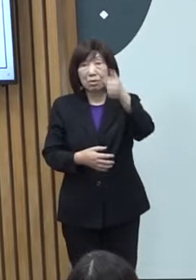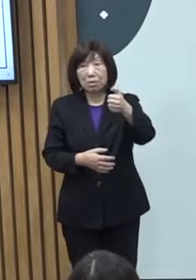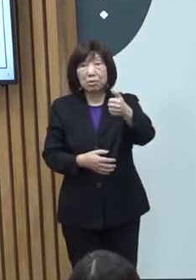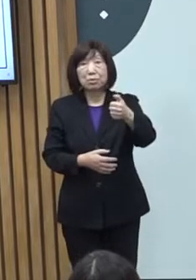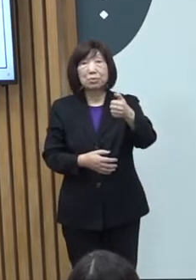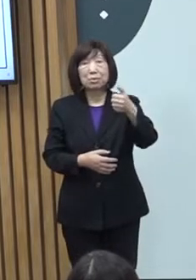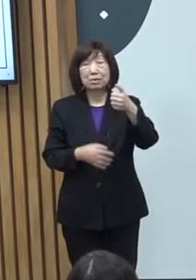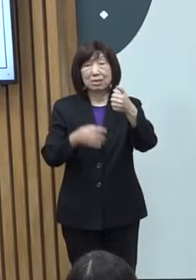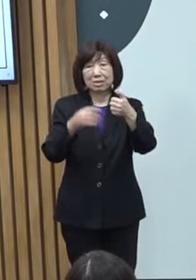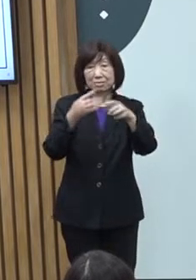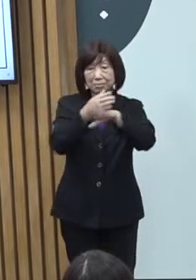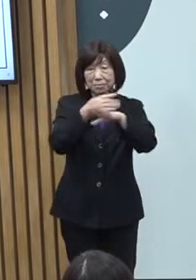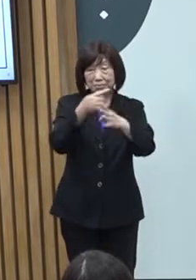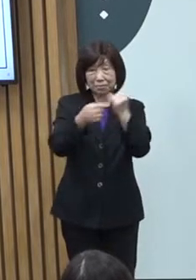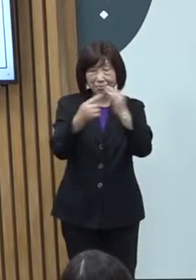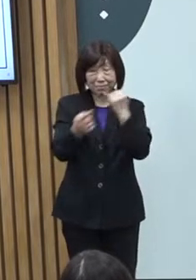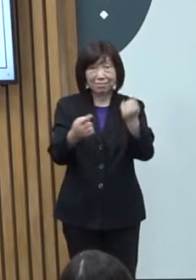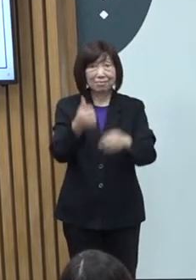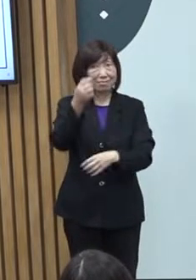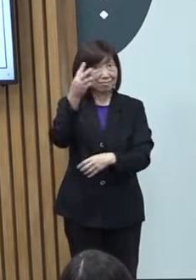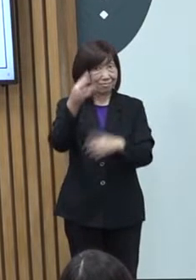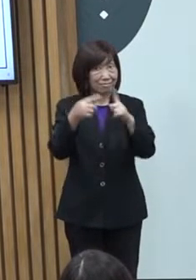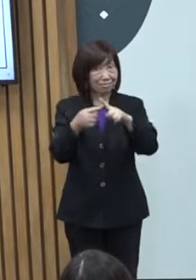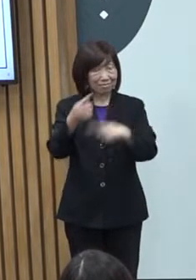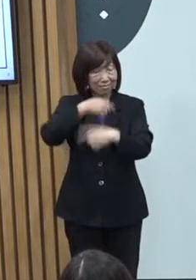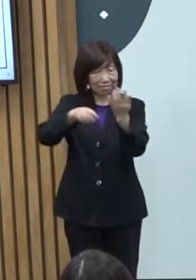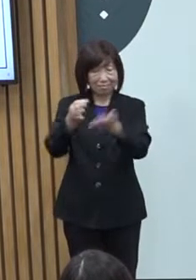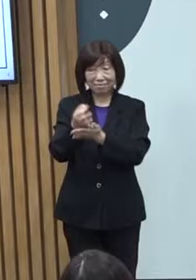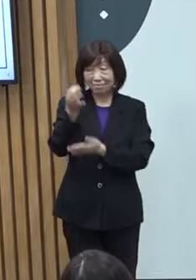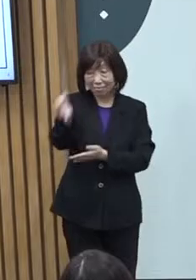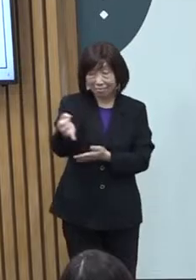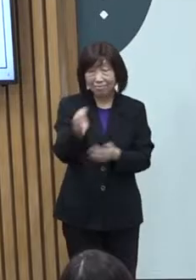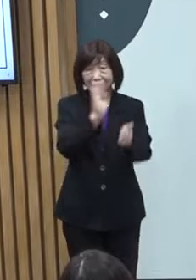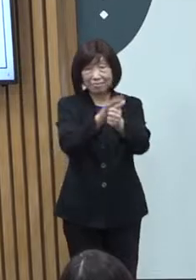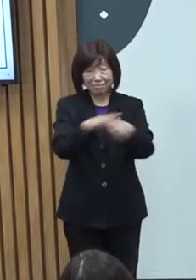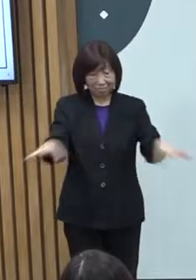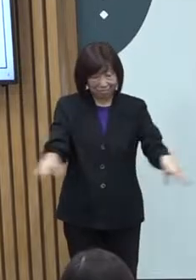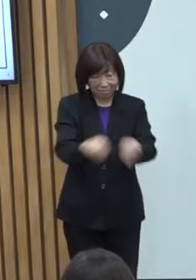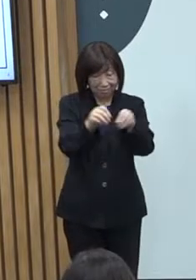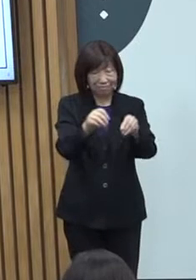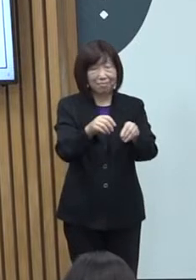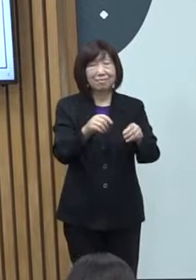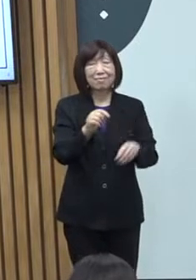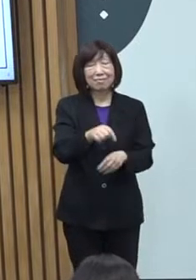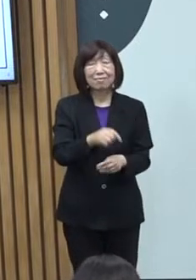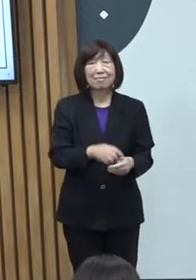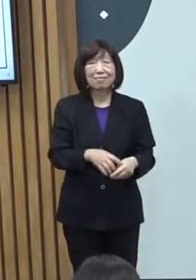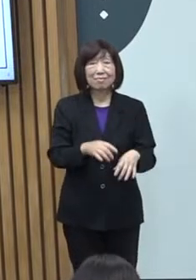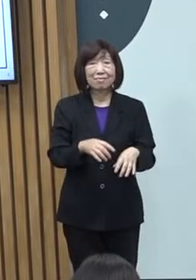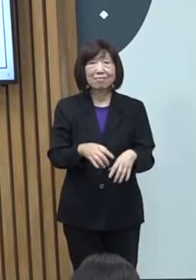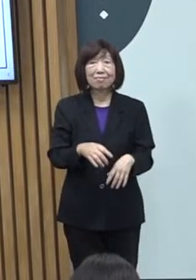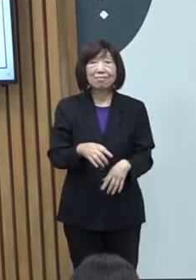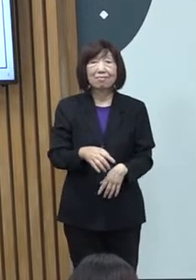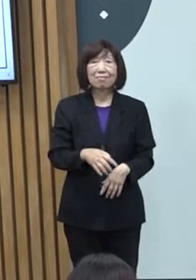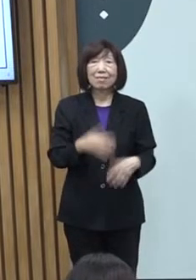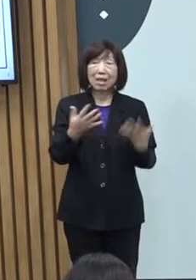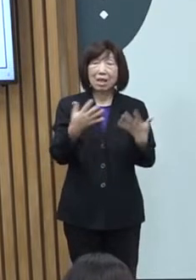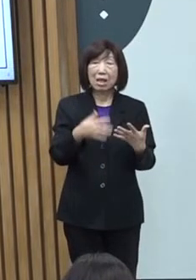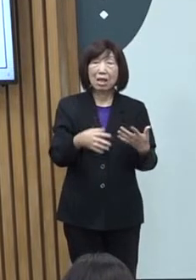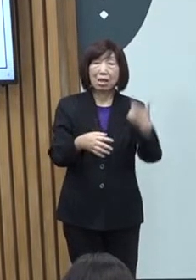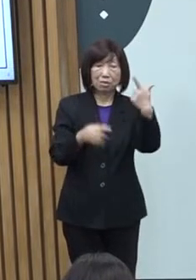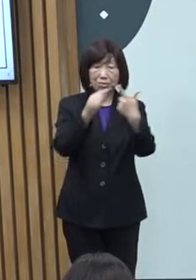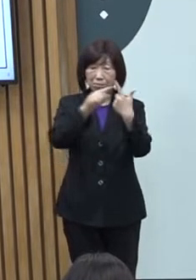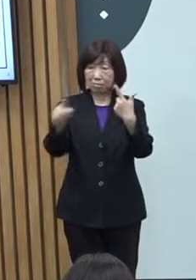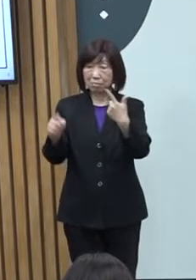申请说要转账缴税，然后帮他归户哈。所以呢，这两个拥有